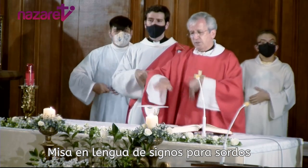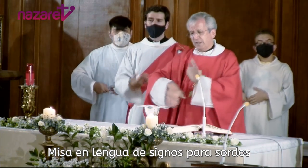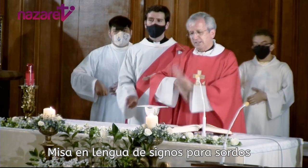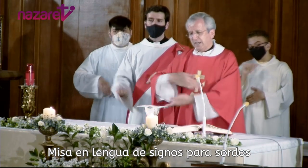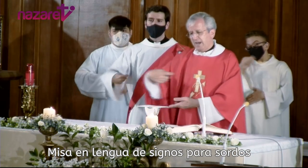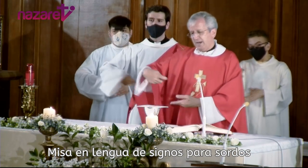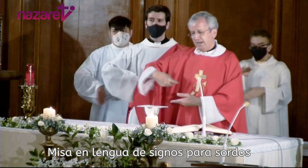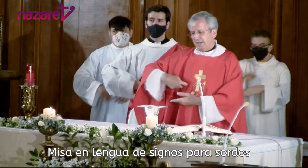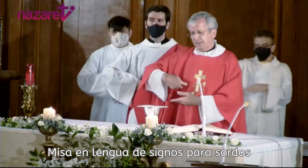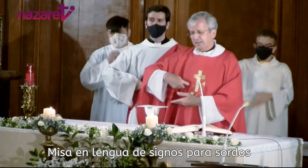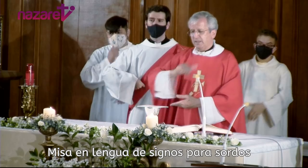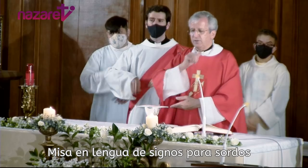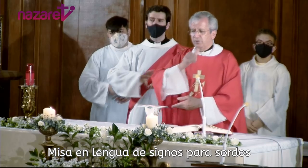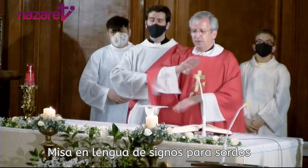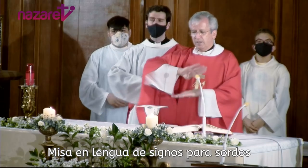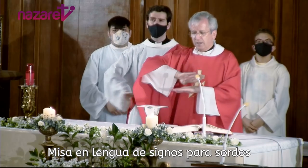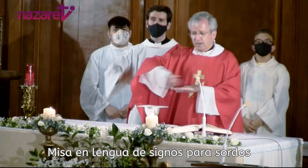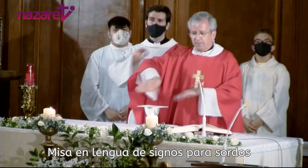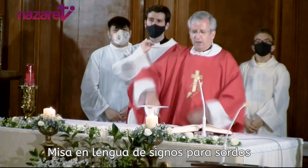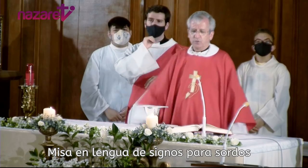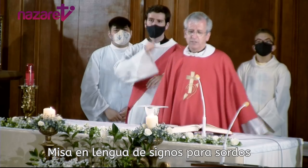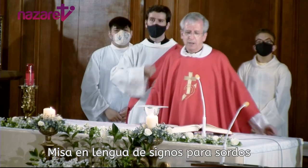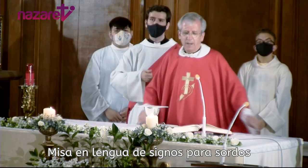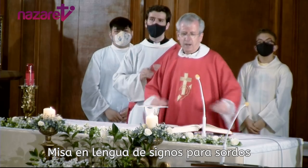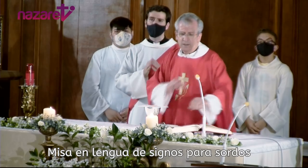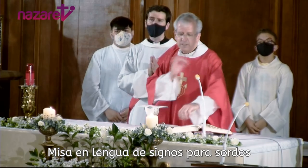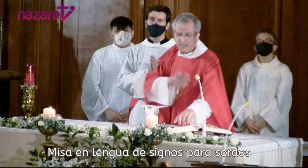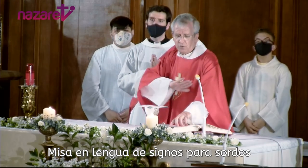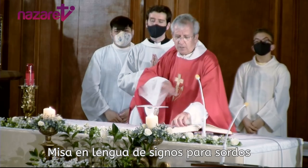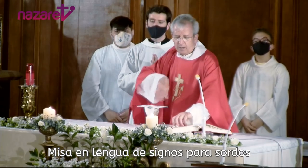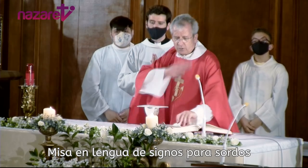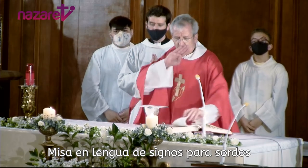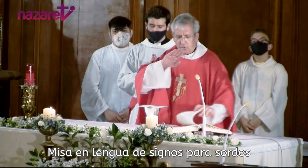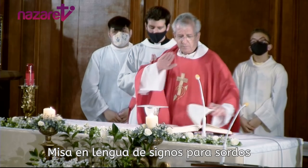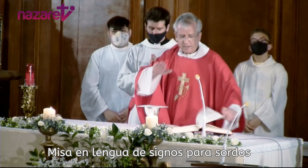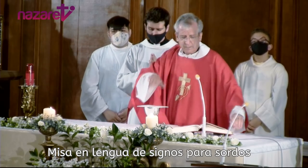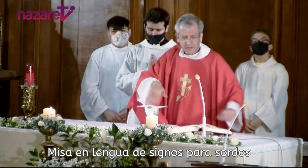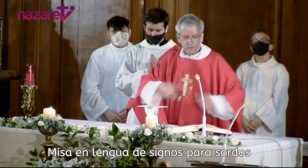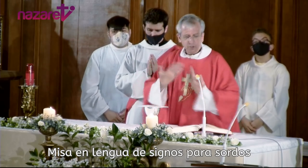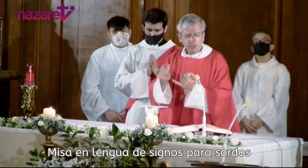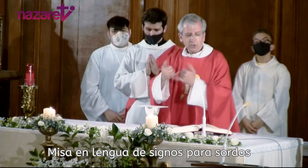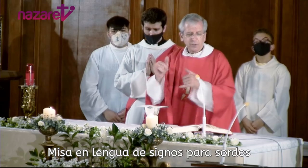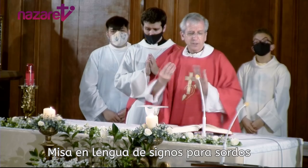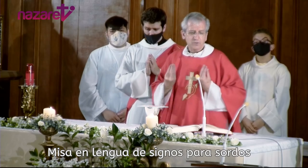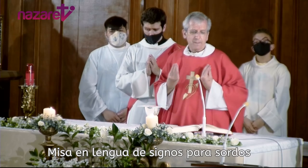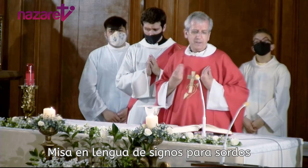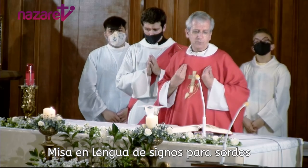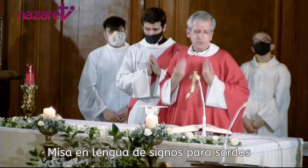dejes caer en la tentación y líbranos del mal. Señor, líbranos de todos los males y pecados y concédenos la paz en nuestros